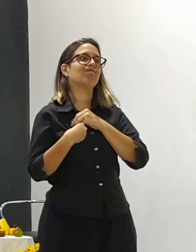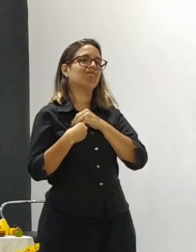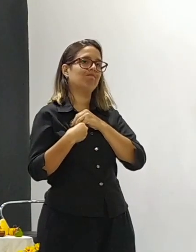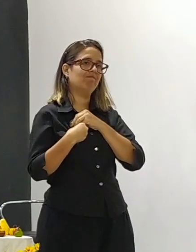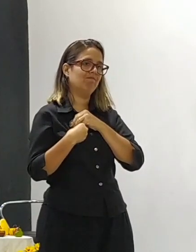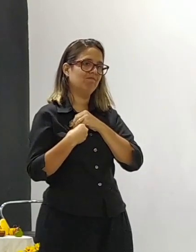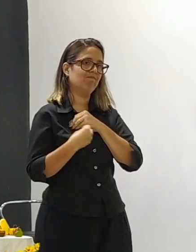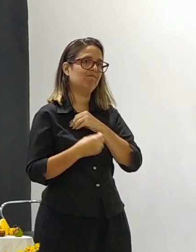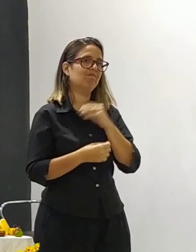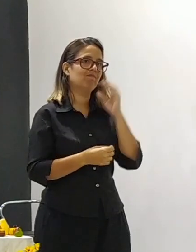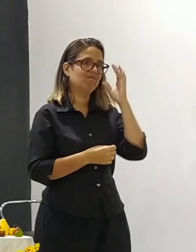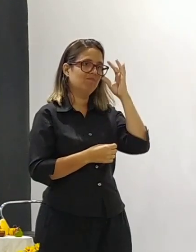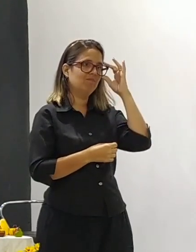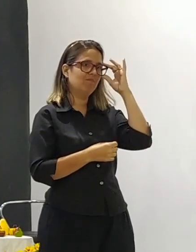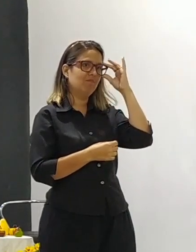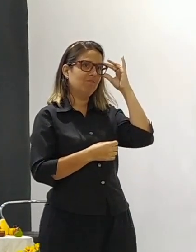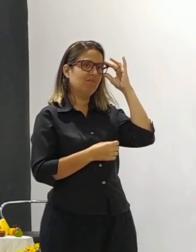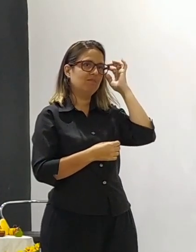É isso?